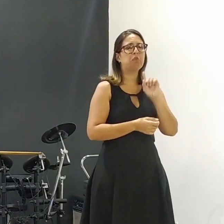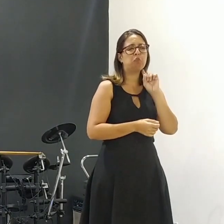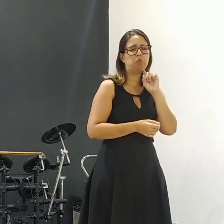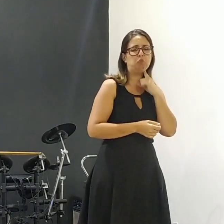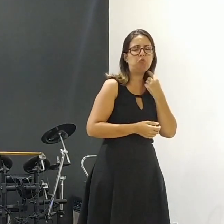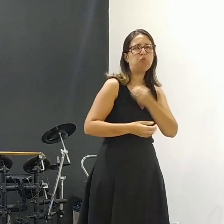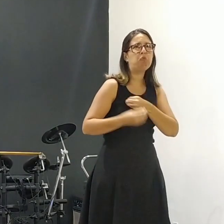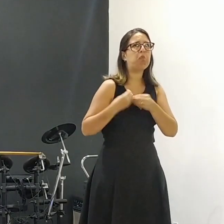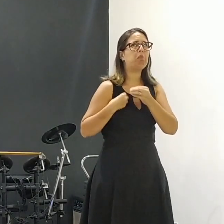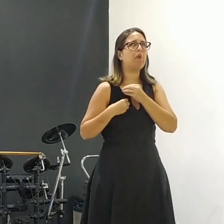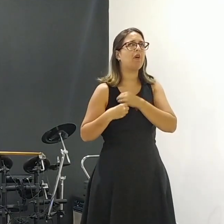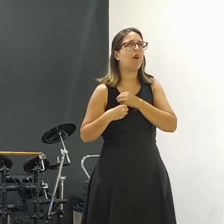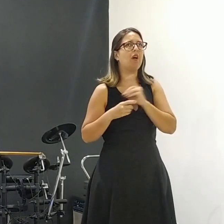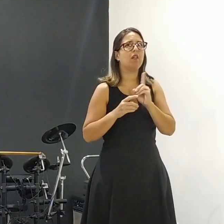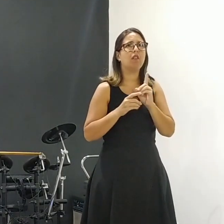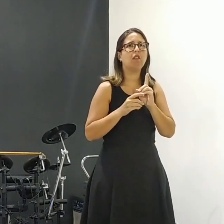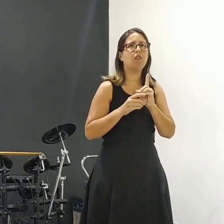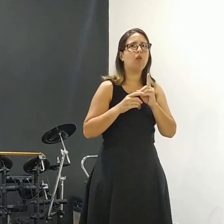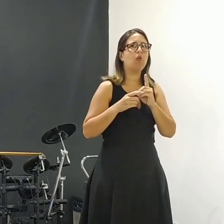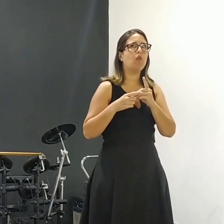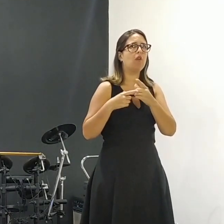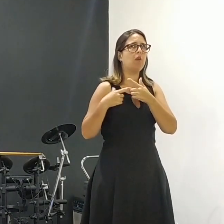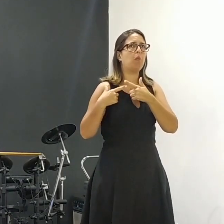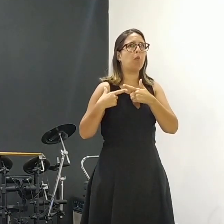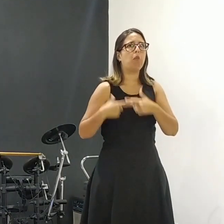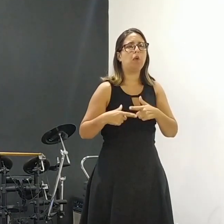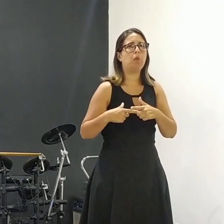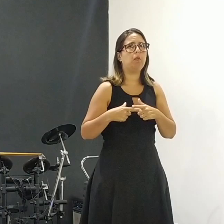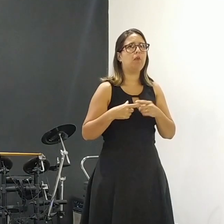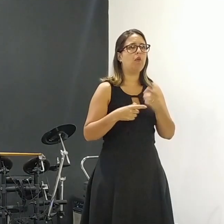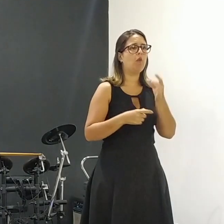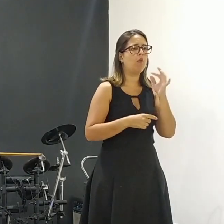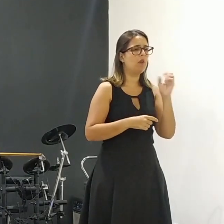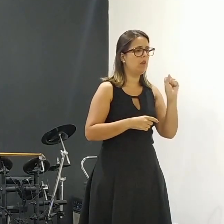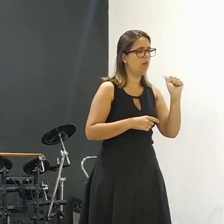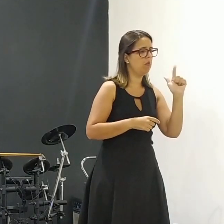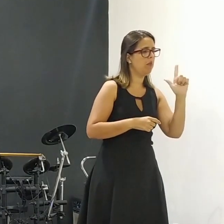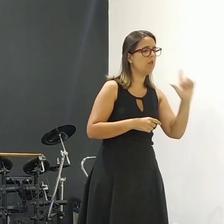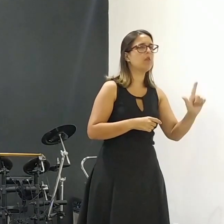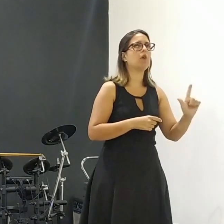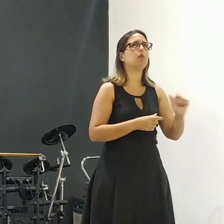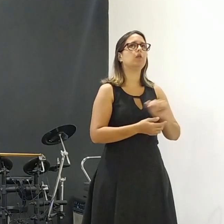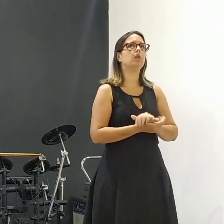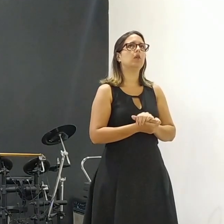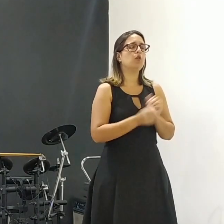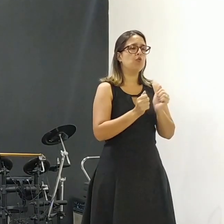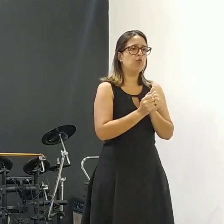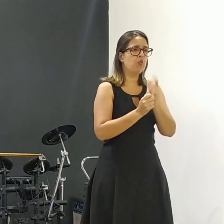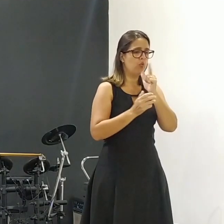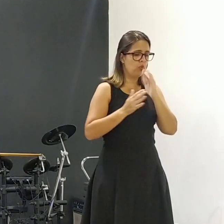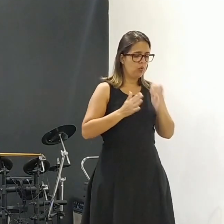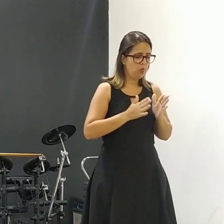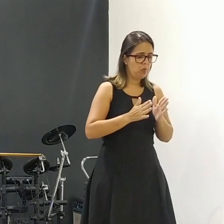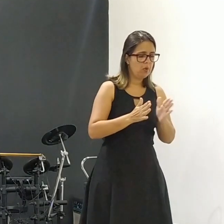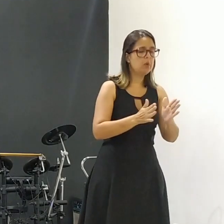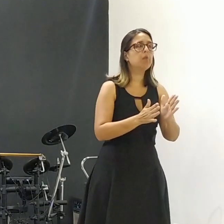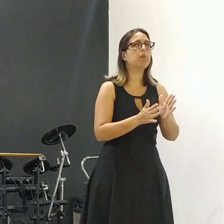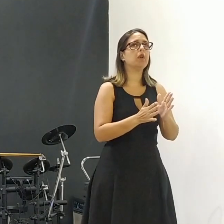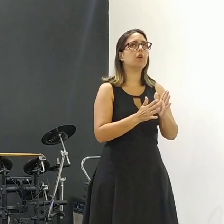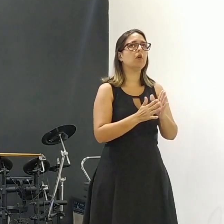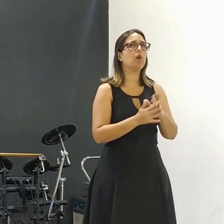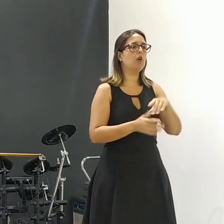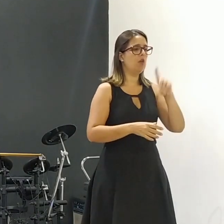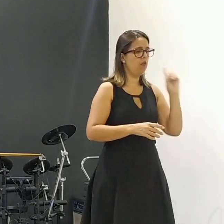não sararão, serão deixados para o sal. E junto do ribeiro, à sua margem, de uma e de